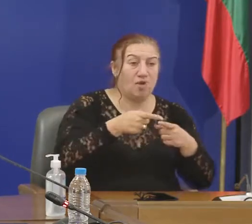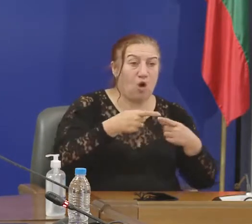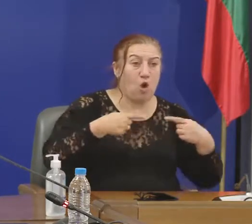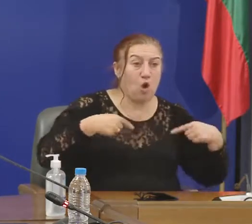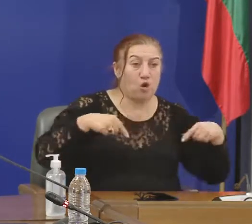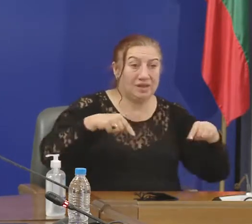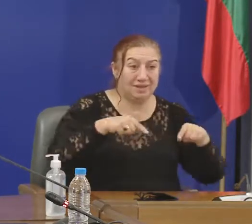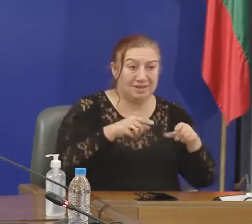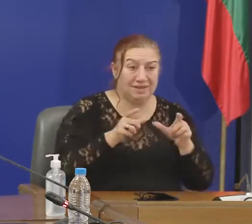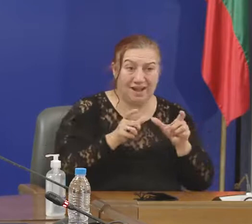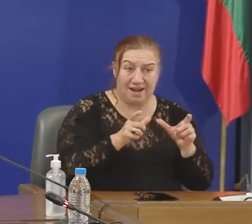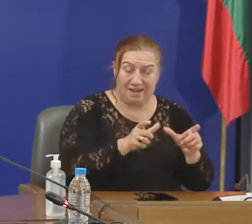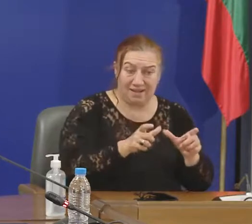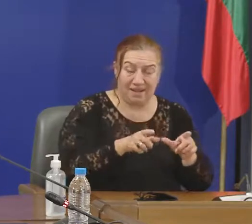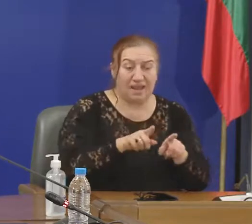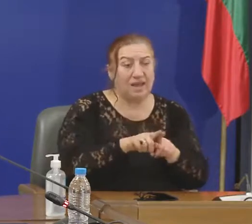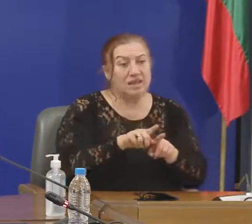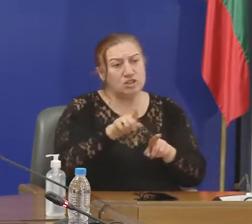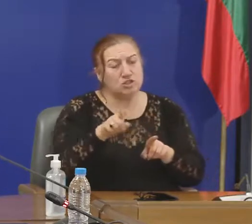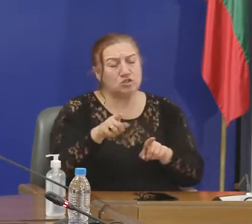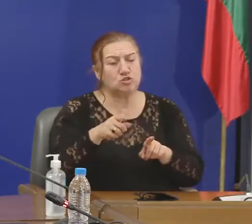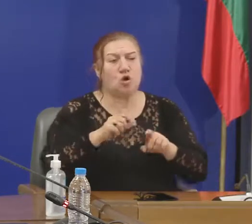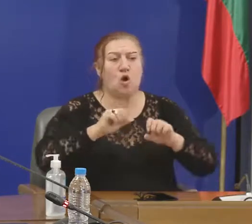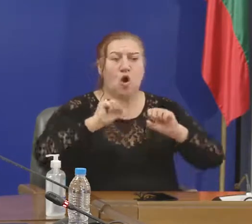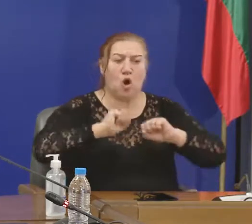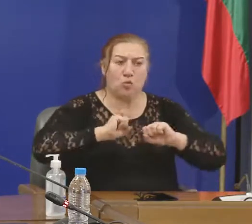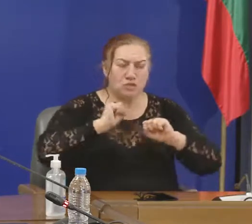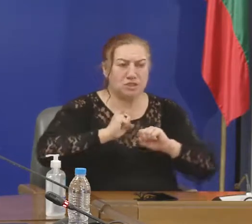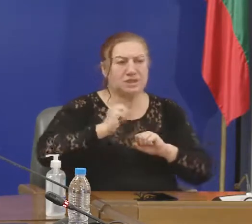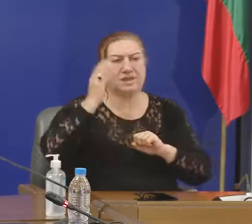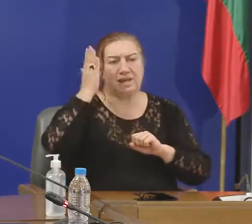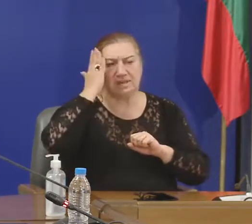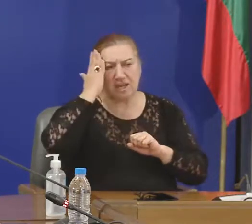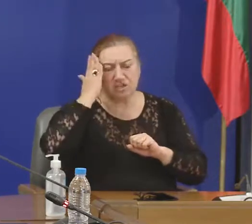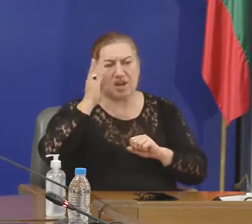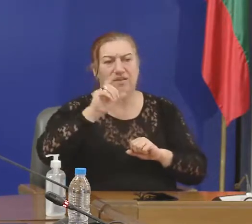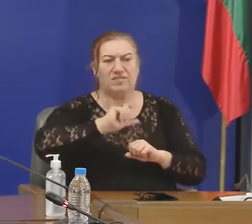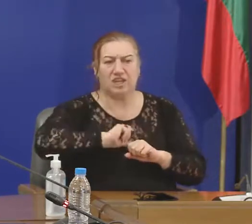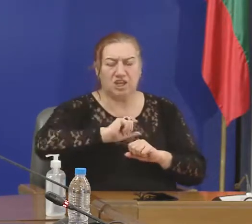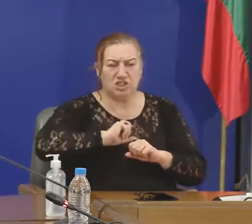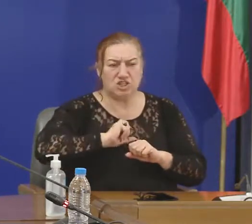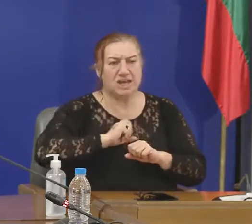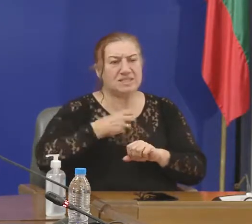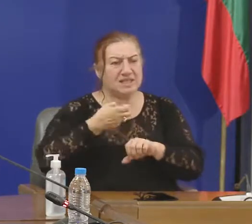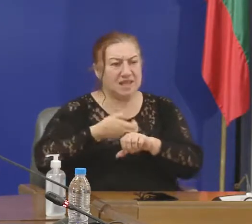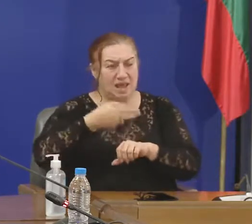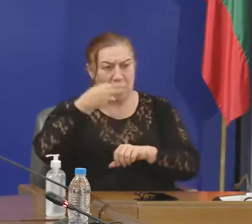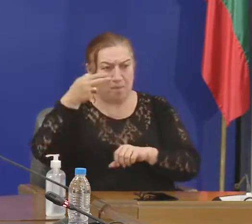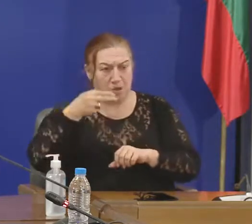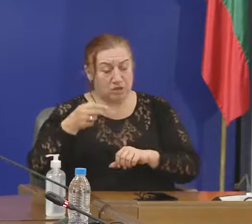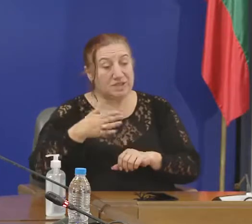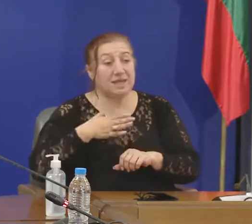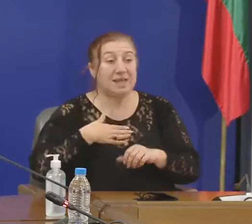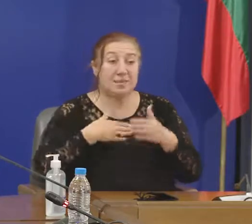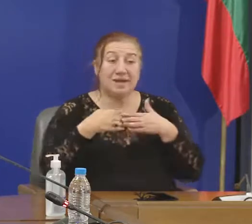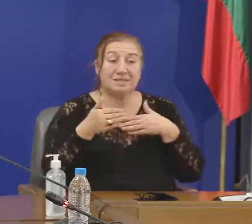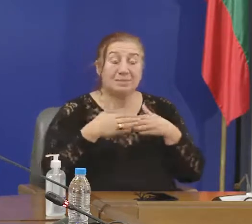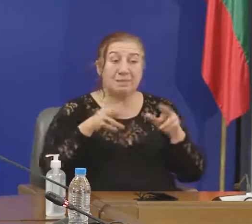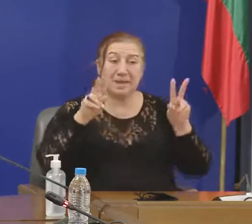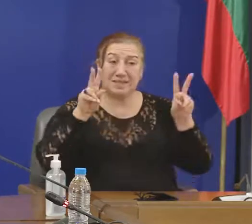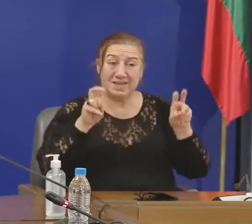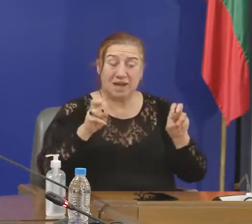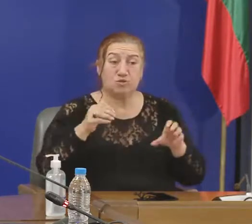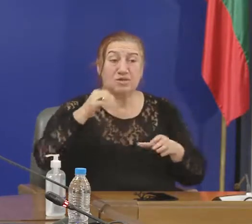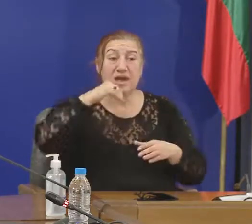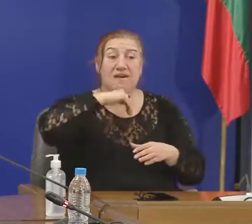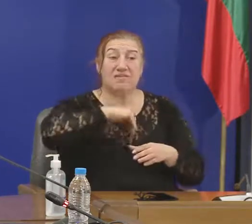в общински, държавни, частни болници със специалност вътрешни болести, абсолютно качествено биха могли